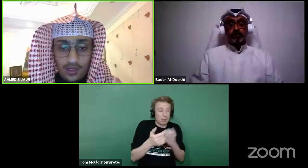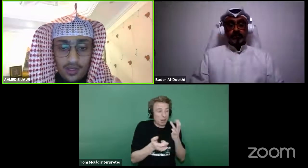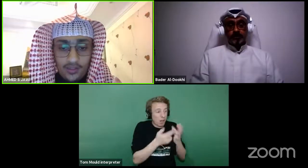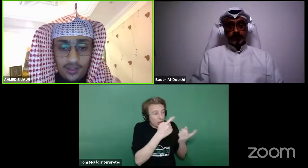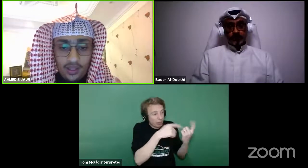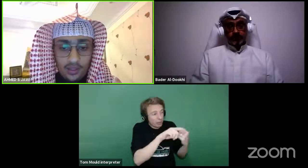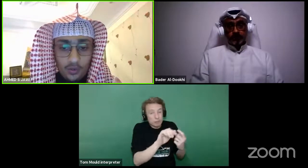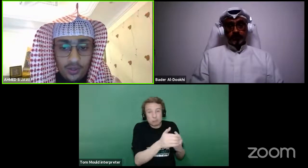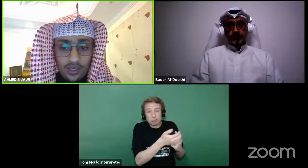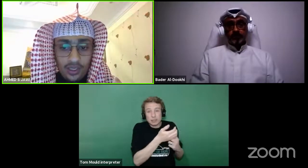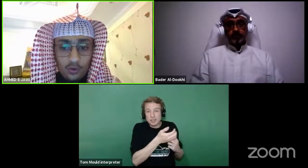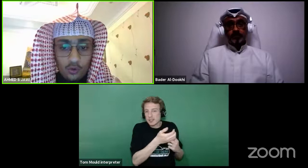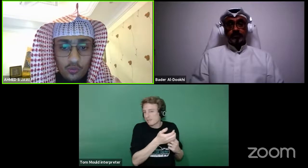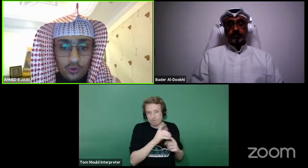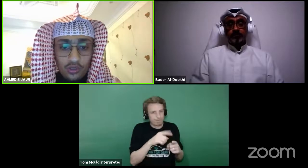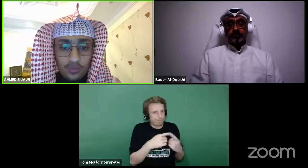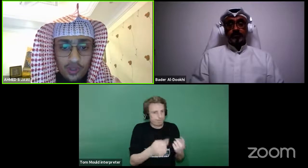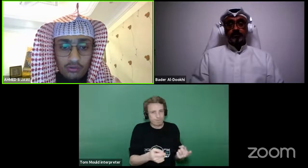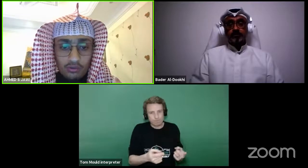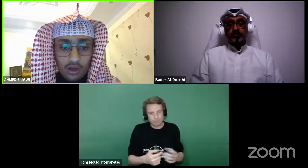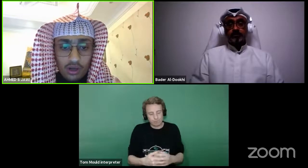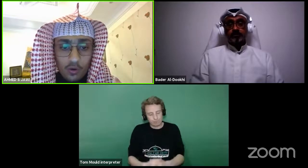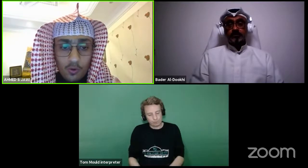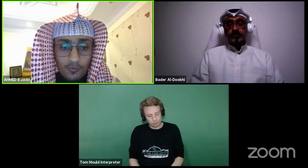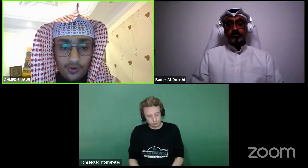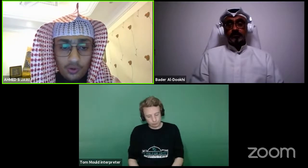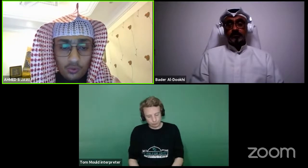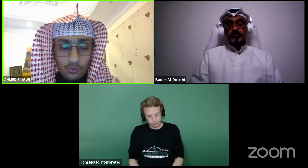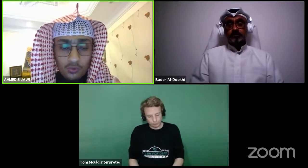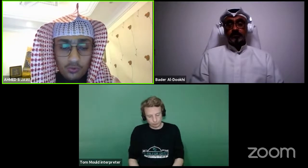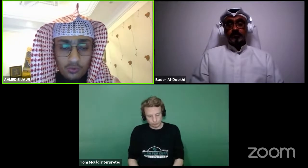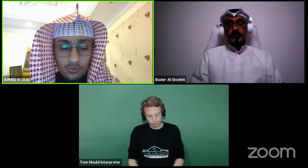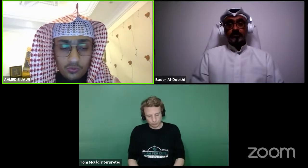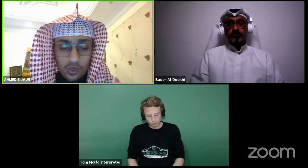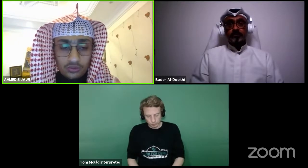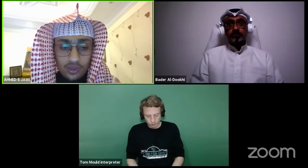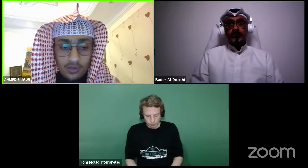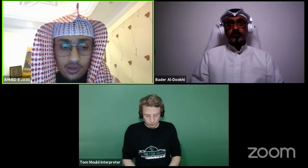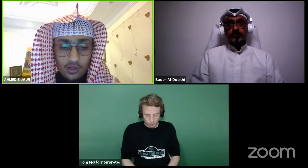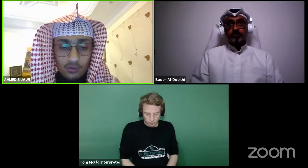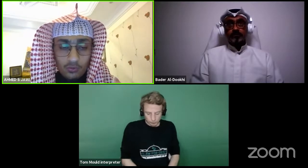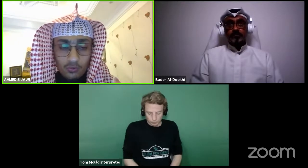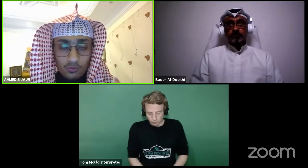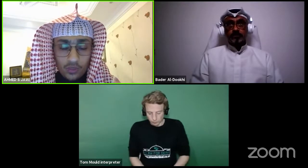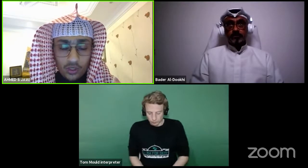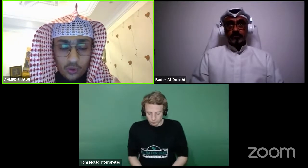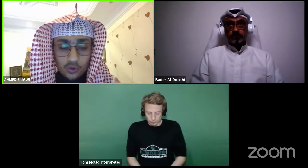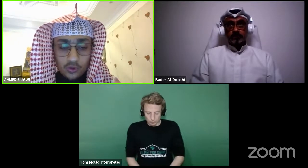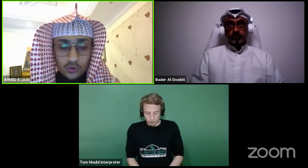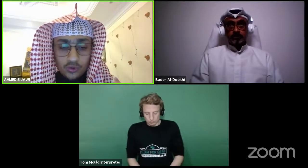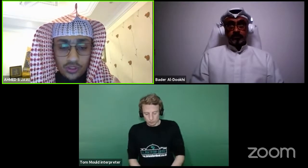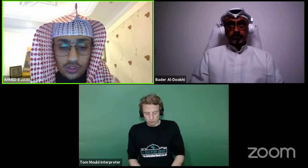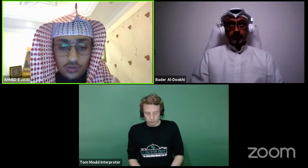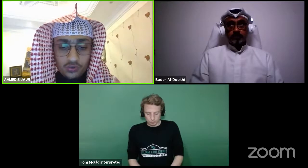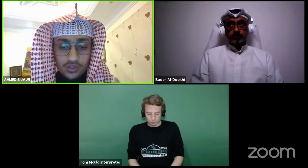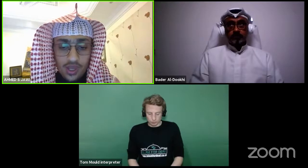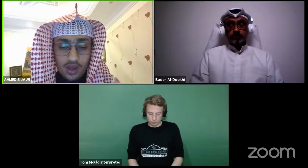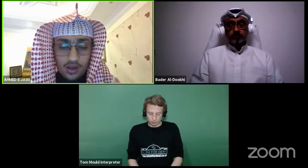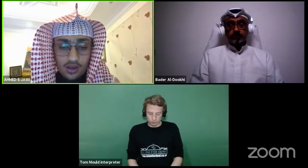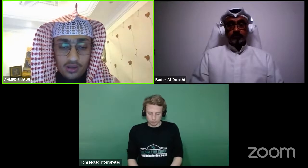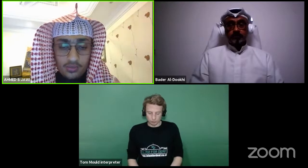هو الذي يريكم البرق خوفا وطمعا